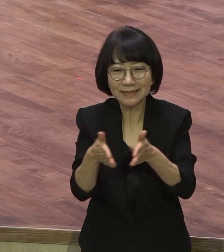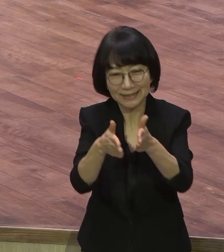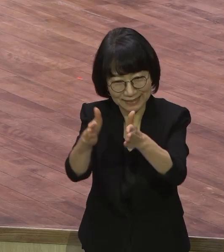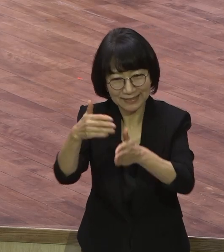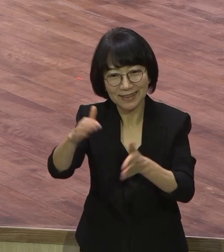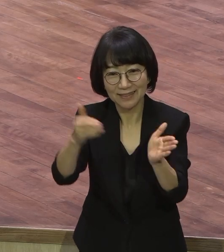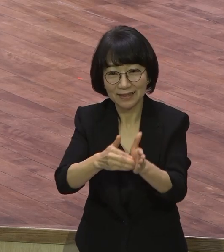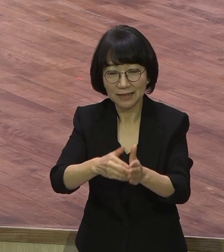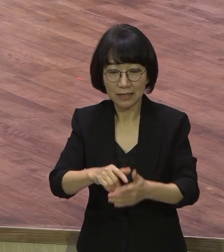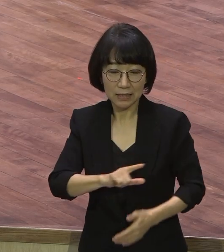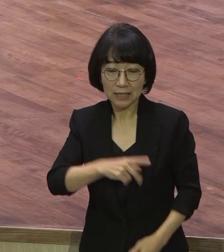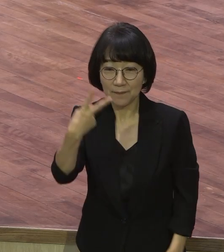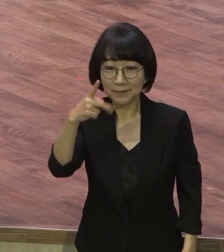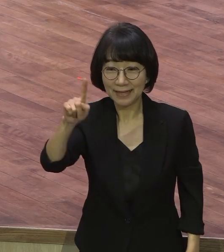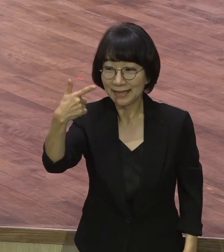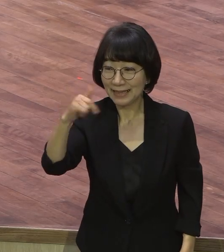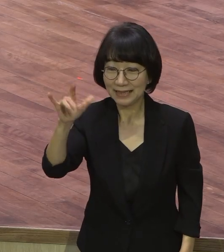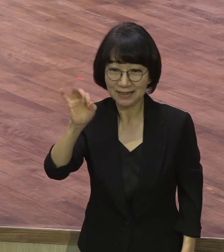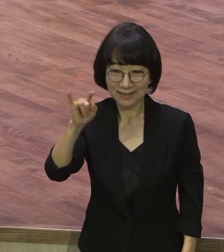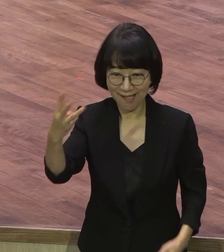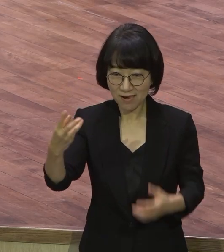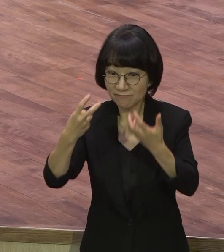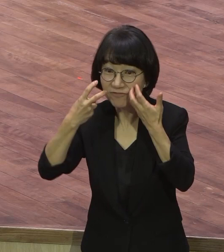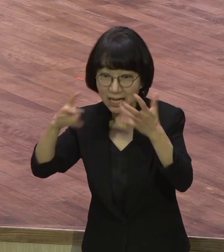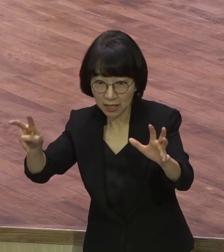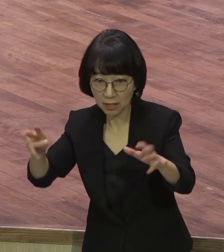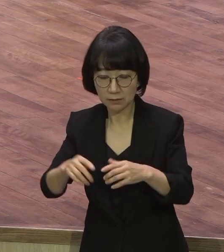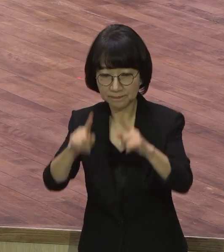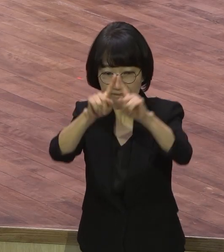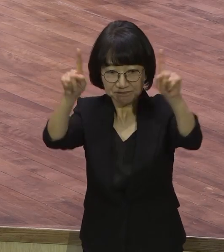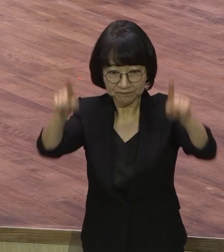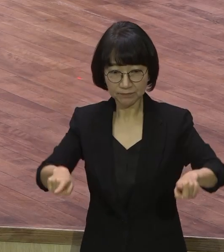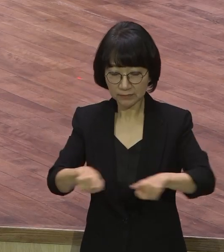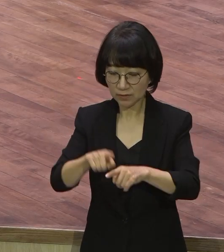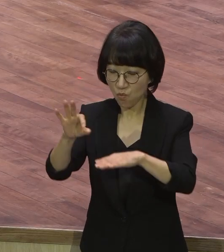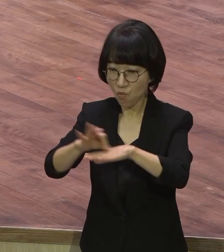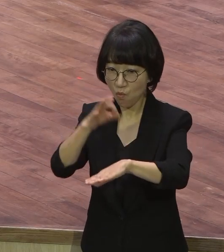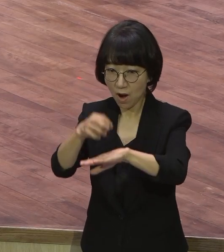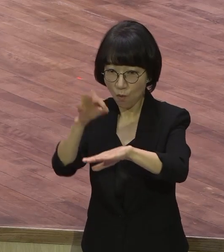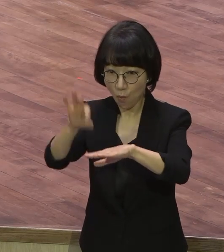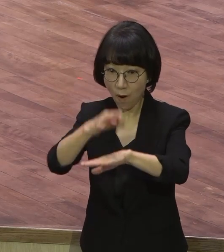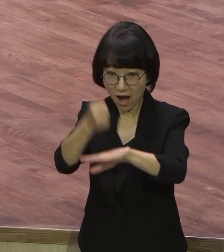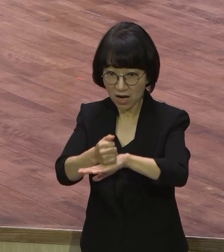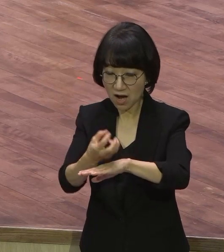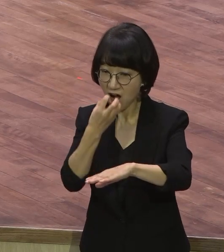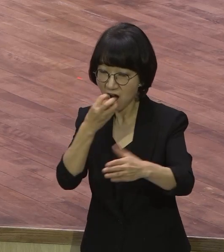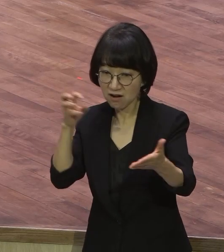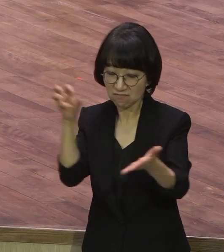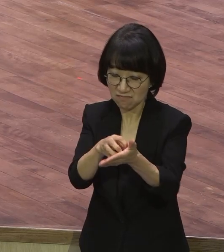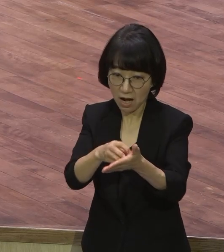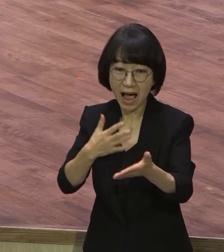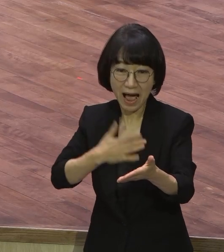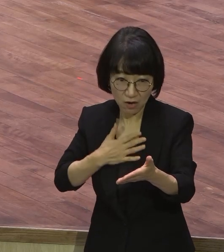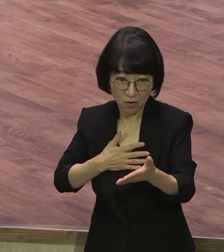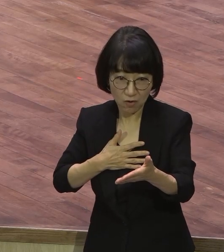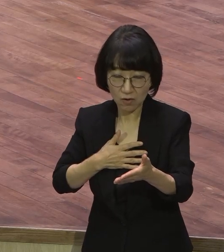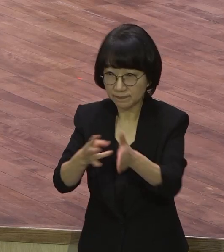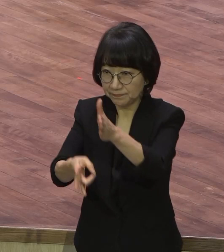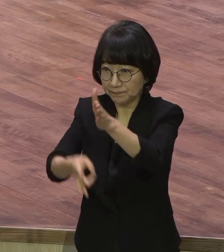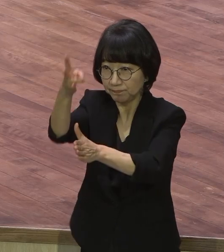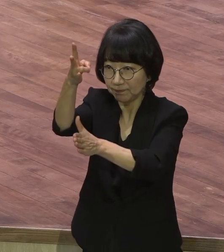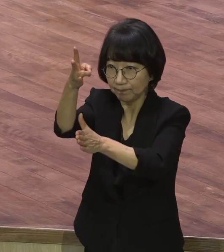다네엘은 조수의 왕의 도장이 찍힌 줄 알고도 하루 세 번 예루살렘 성질을 향하야 하나님 앞에